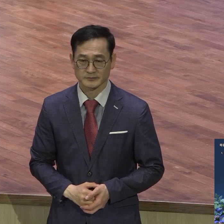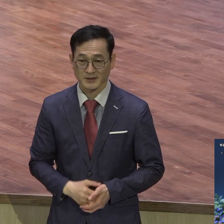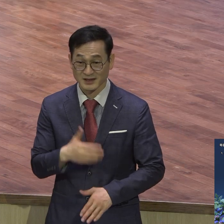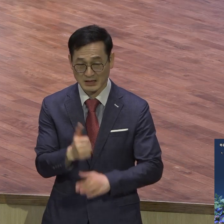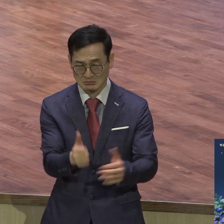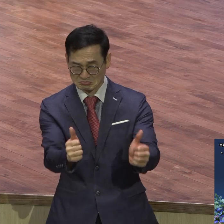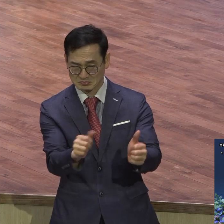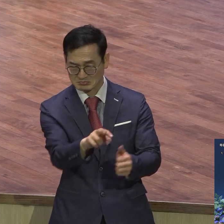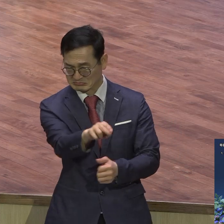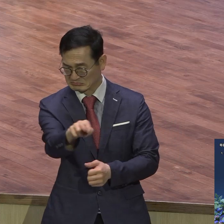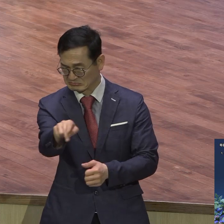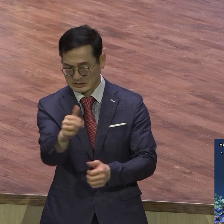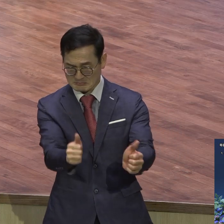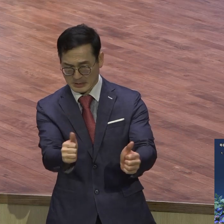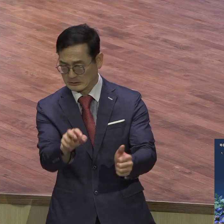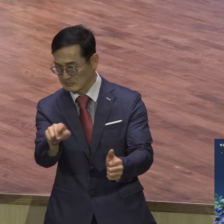있어요